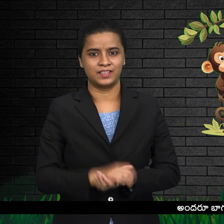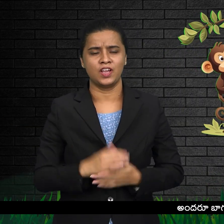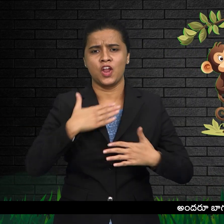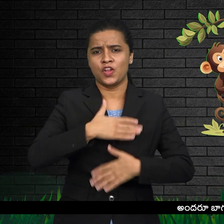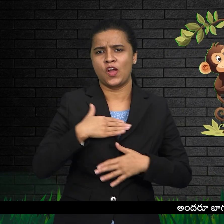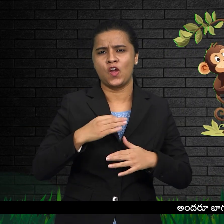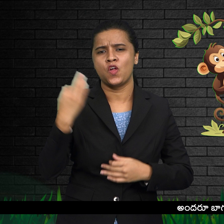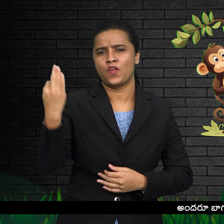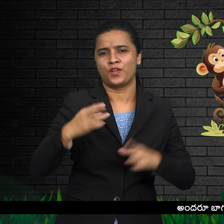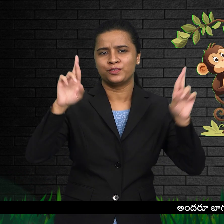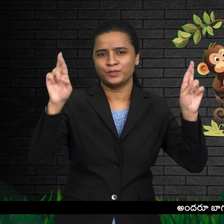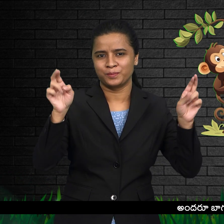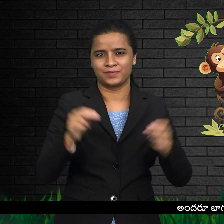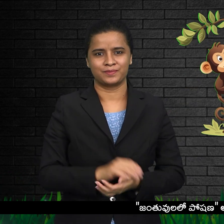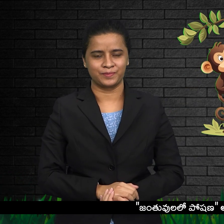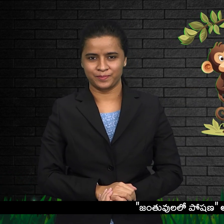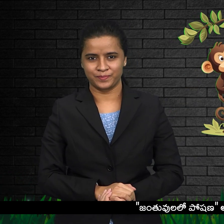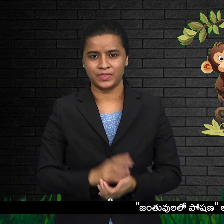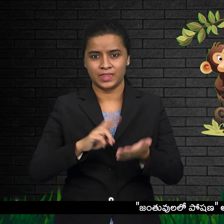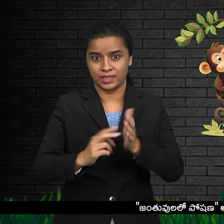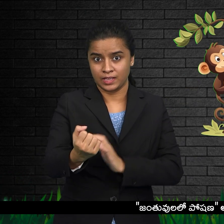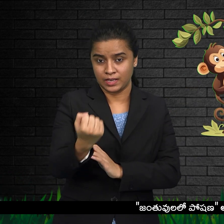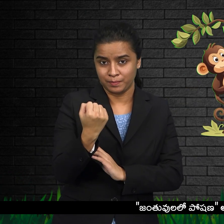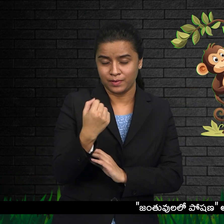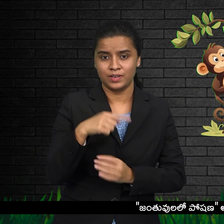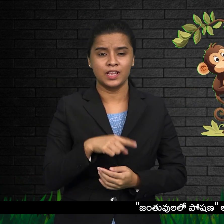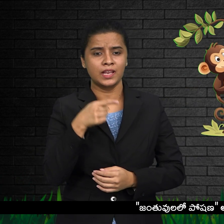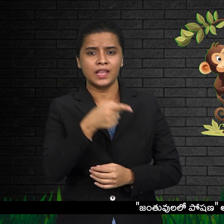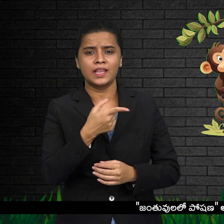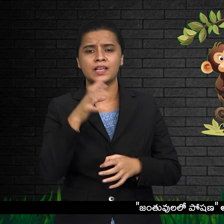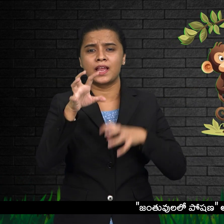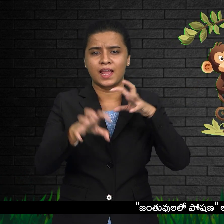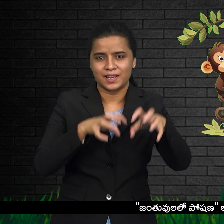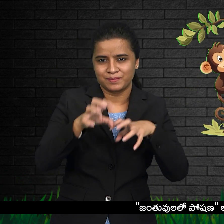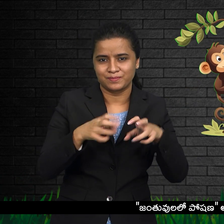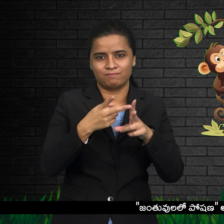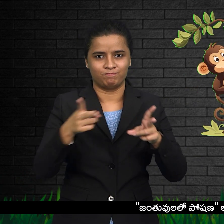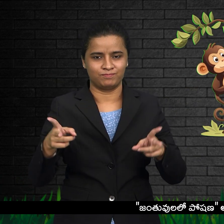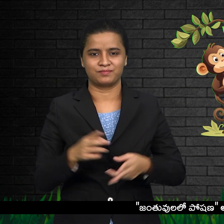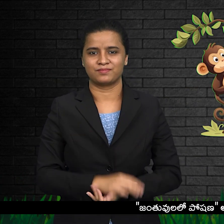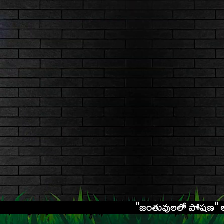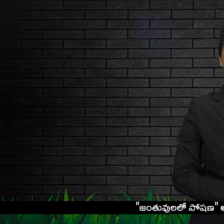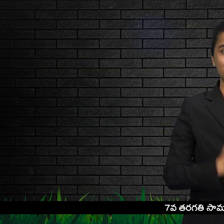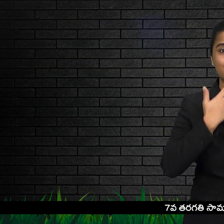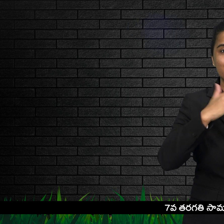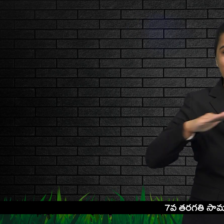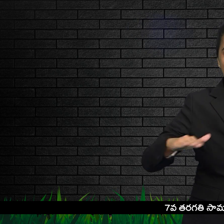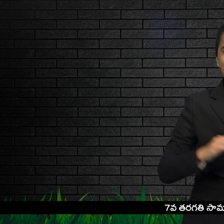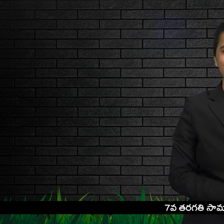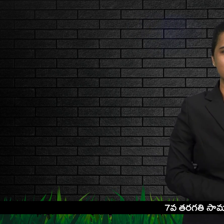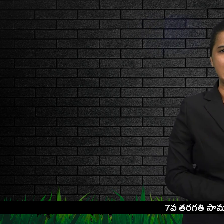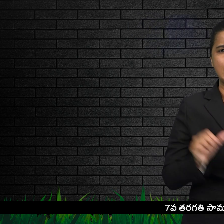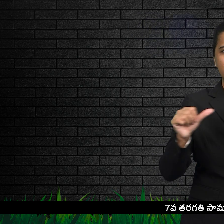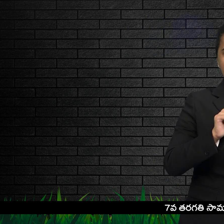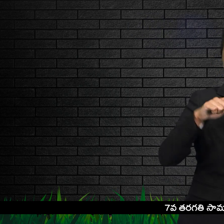అందరూ బాగున్నారని ఆశిస్తున్నాను. జంతువులలో పోషణ అనే కొత్త పాఠాన్ని ఆస్వాదించడానికి 7వ